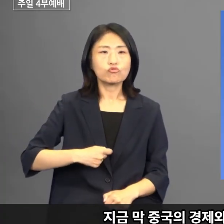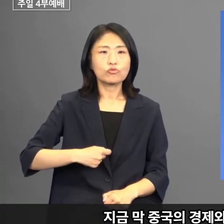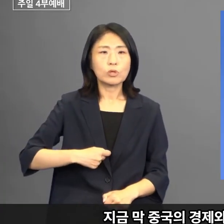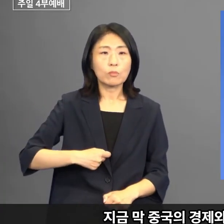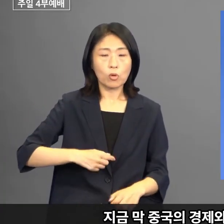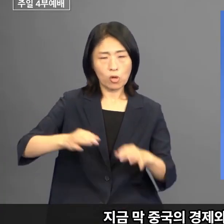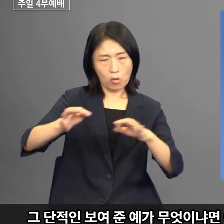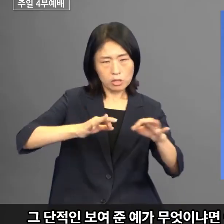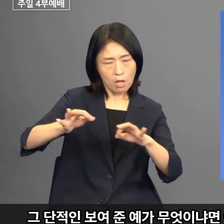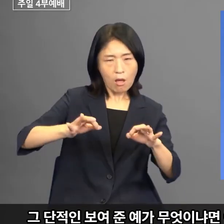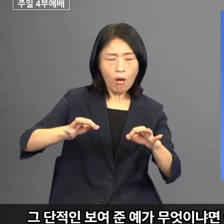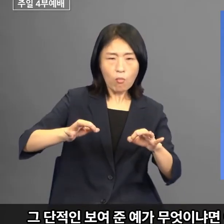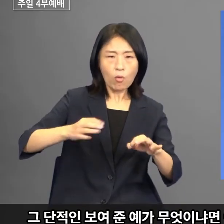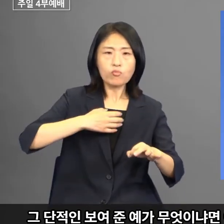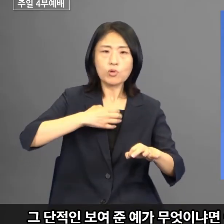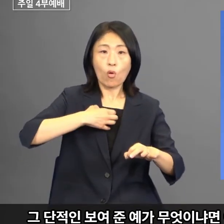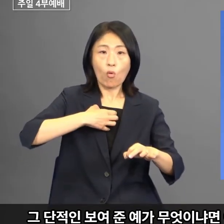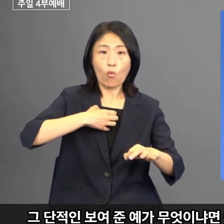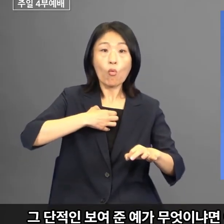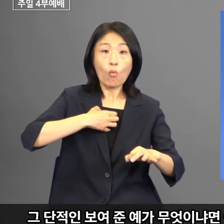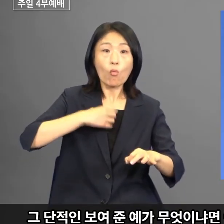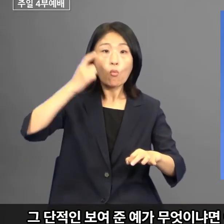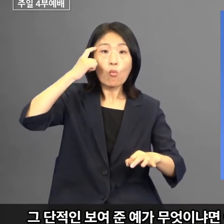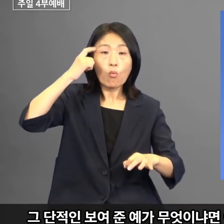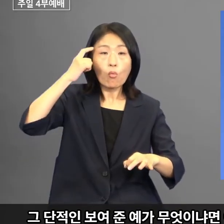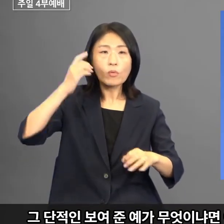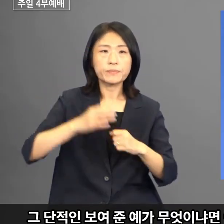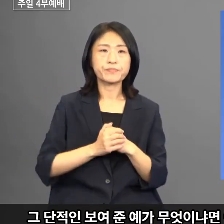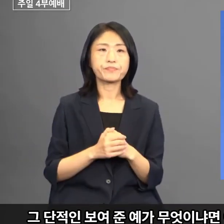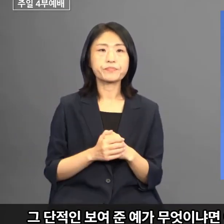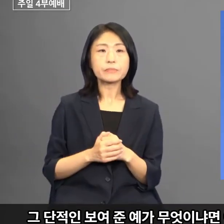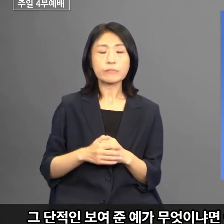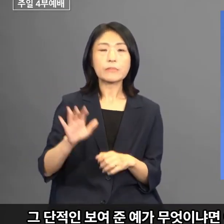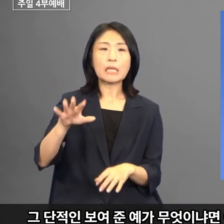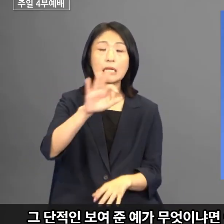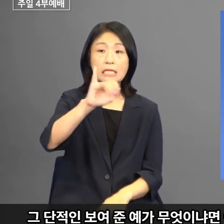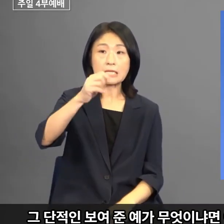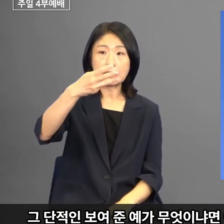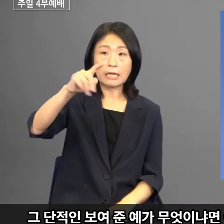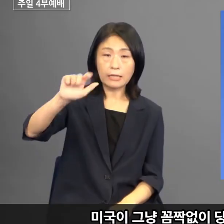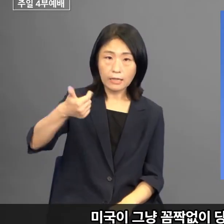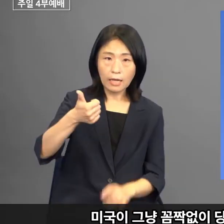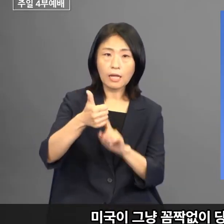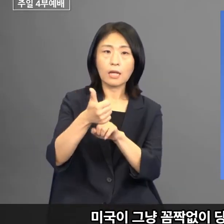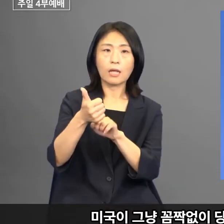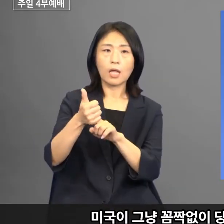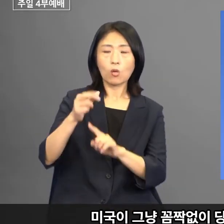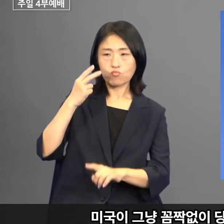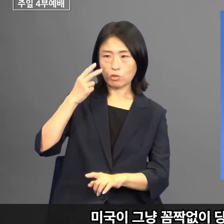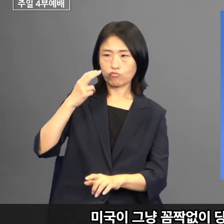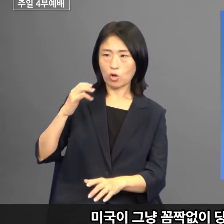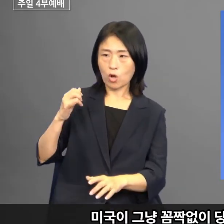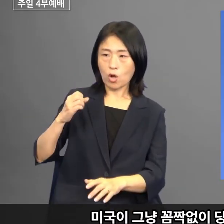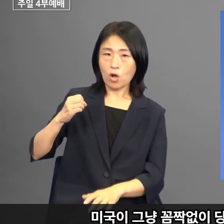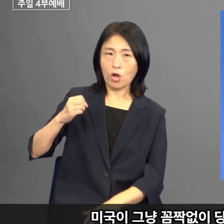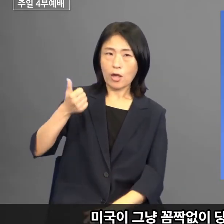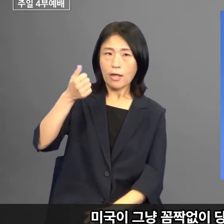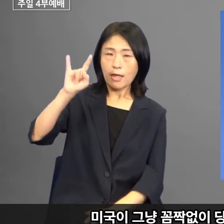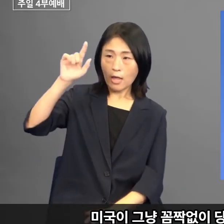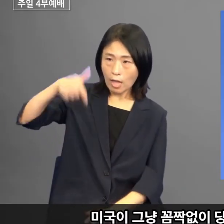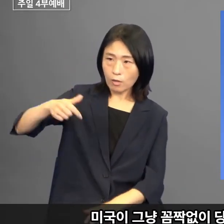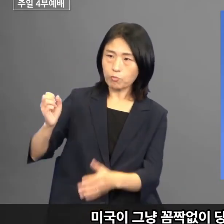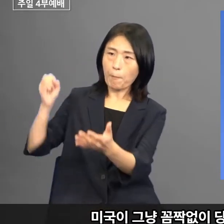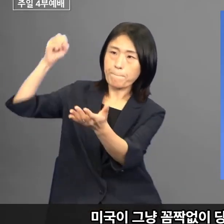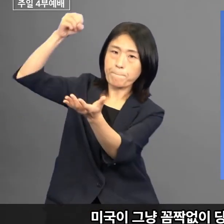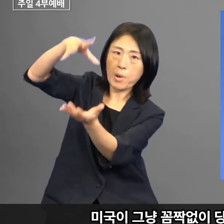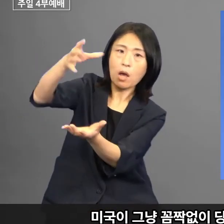있어요. 그 단적인 보여준 예가 무엇이냐면 이란을 이번에 쳤잖아요. 핵무기 때문에. 미국이 그냥 꼼짝없이 당했어요.